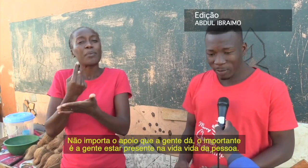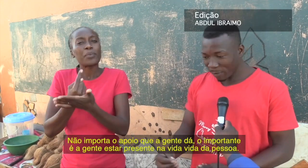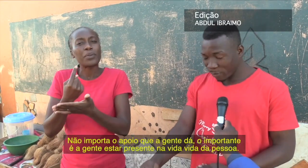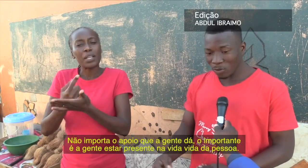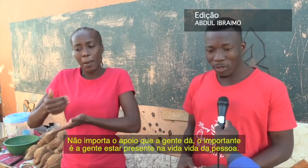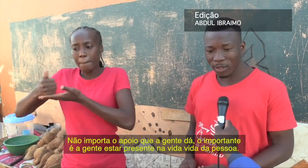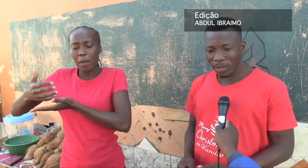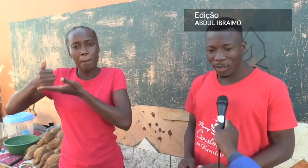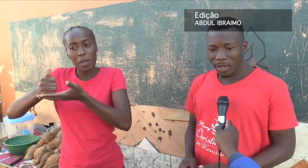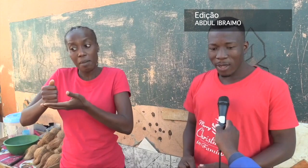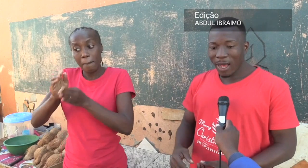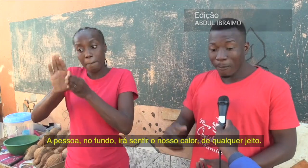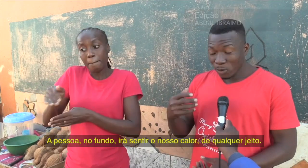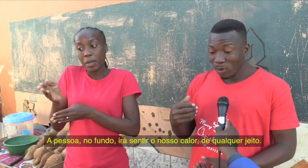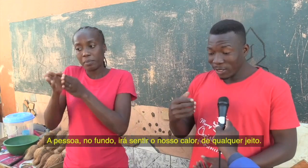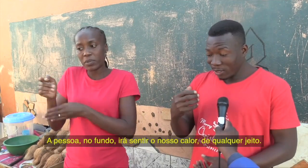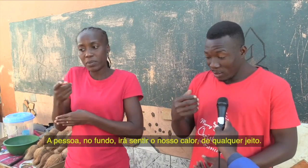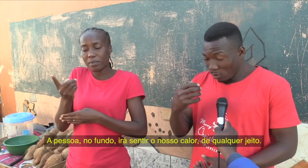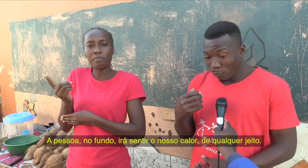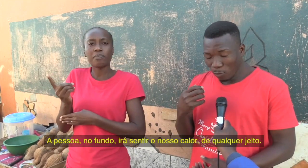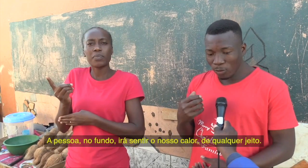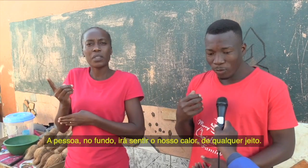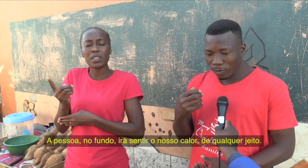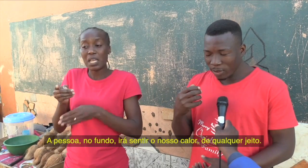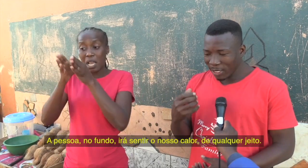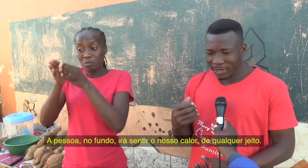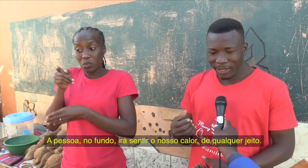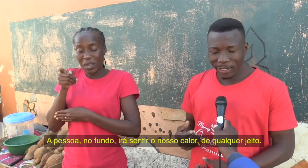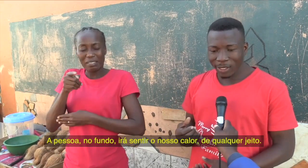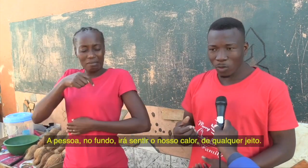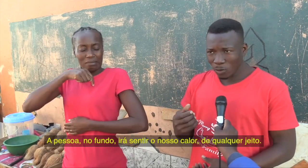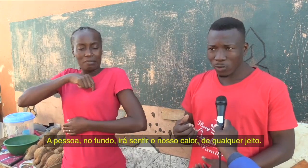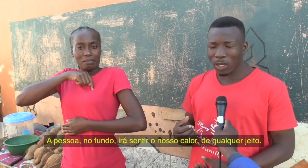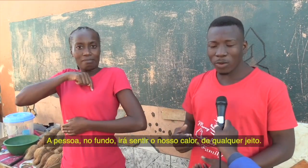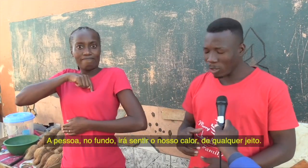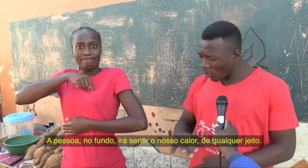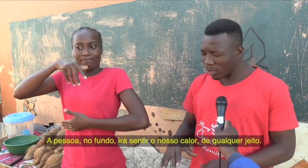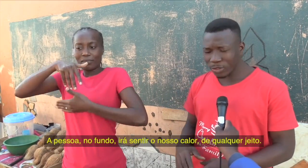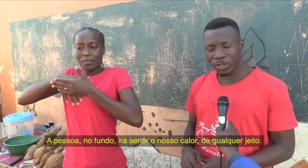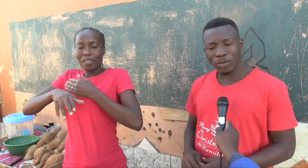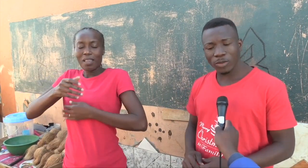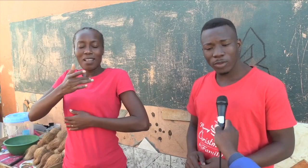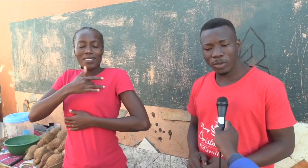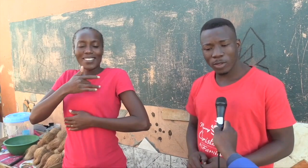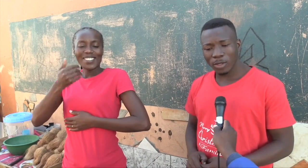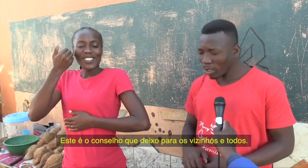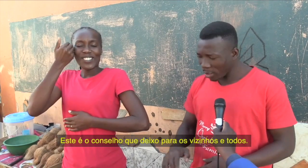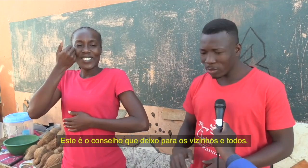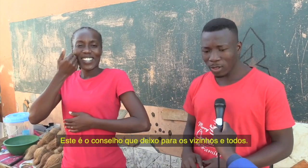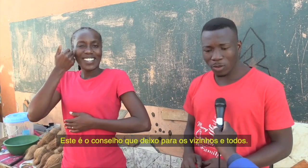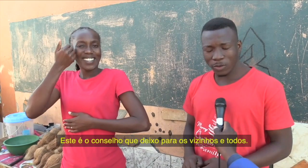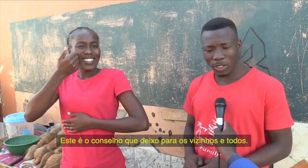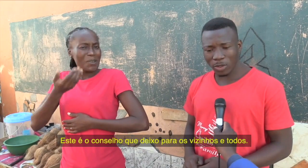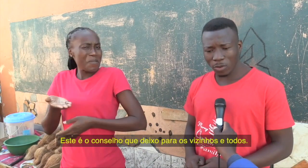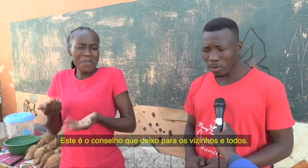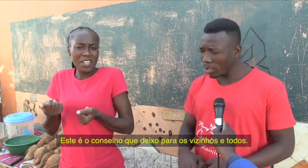estarmos presente para a pessoa a pessoa no fundo irá sentir o nosso calor de qualquer jeito é